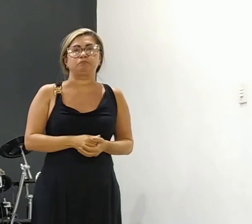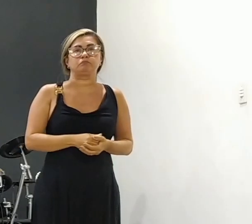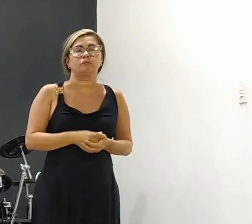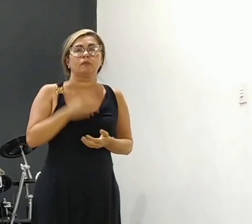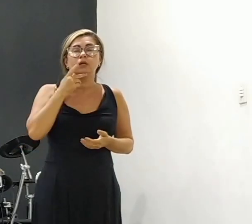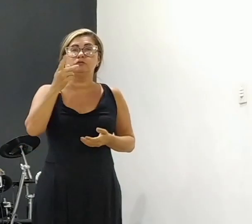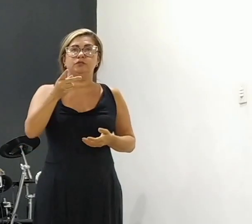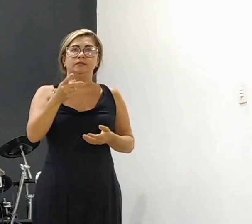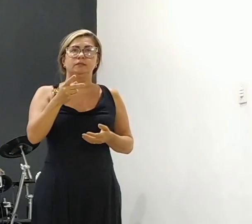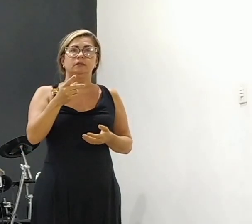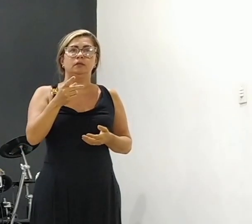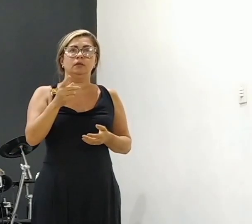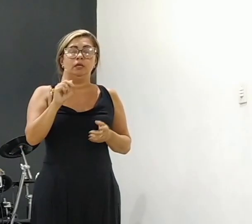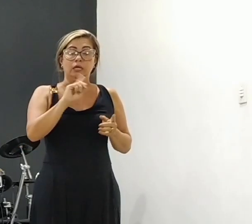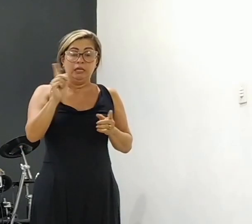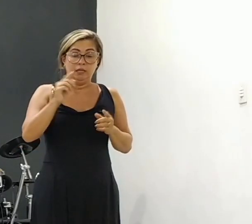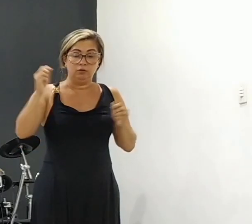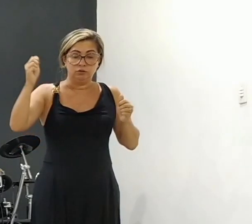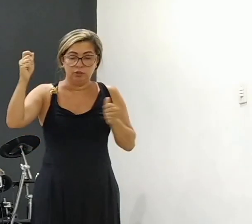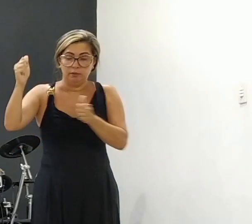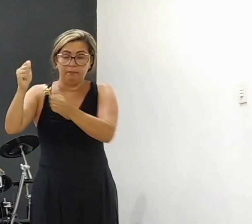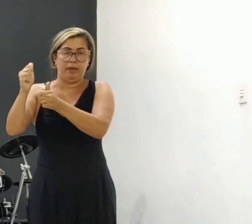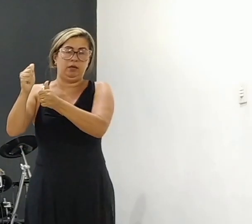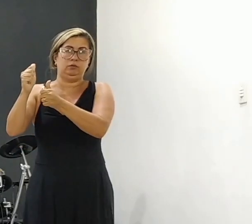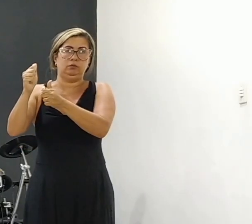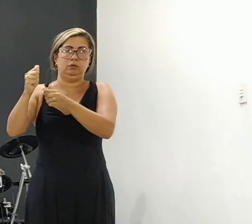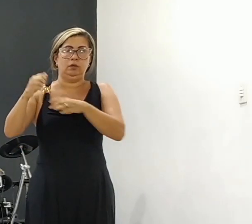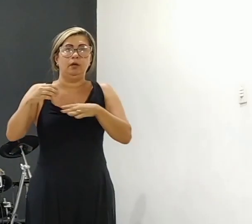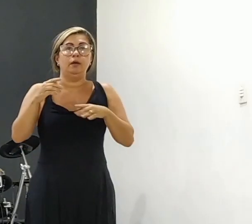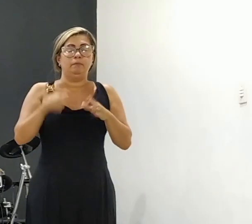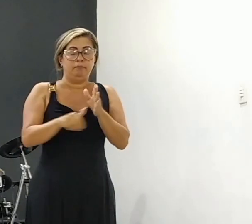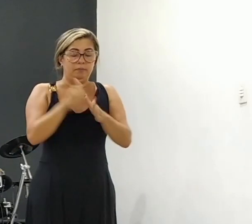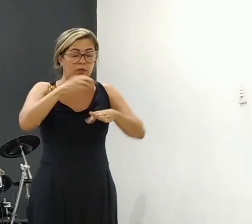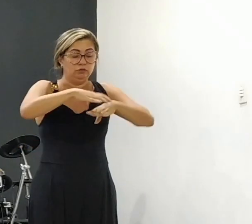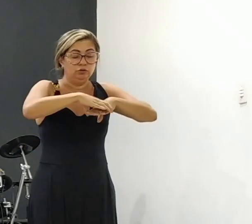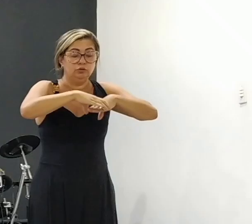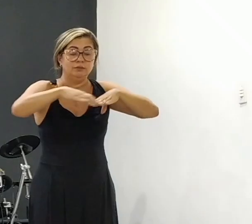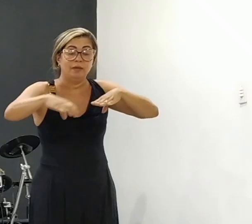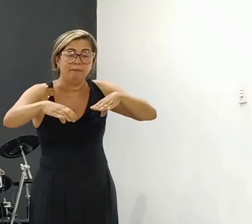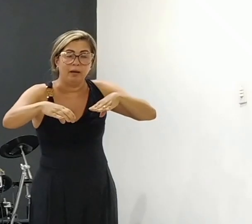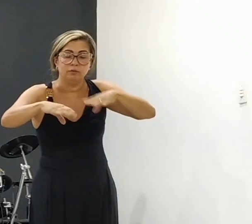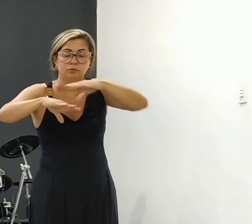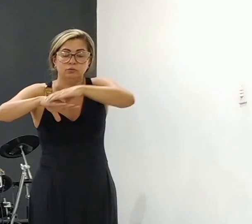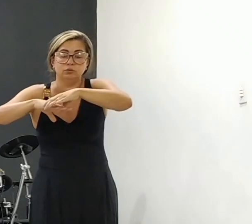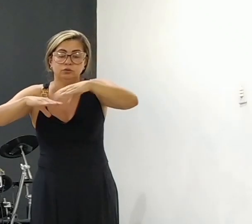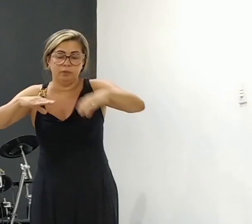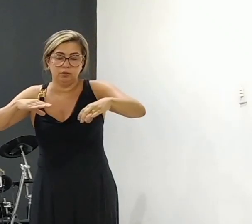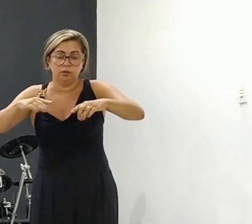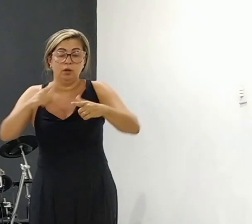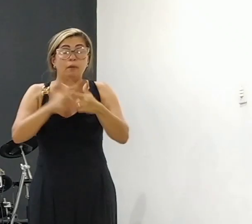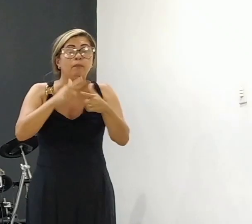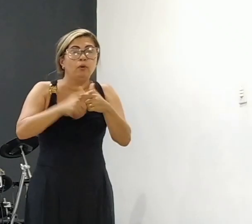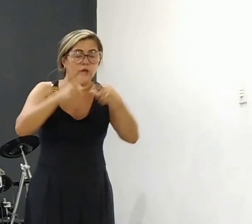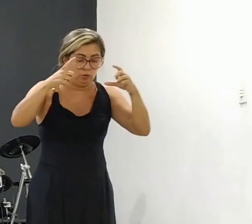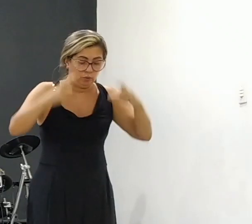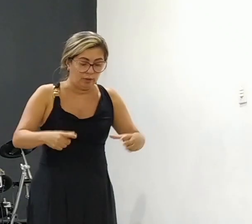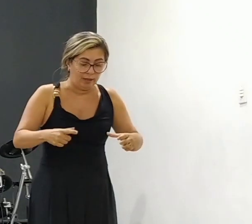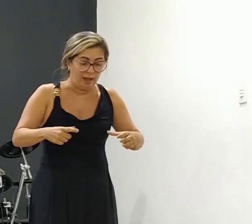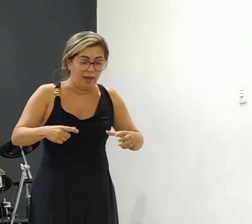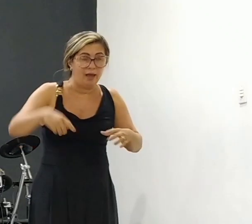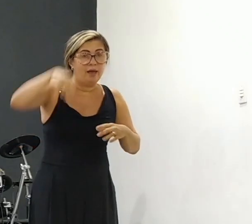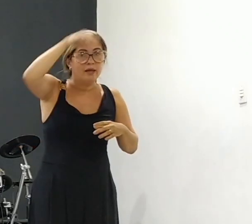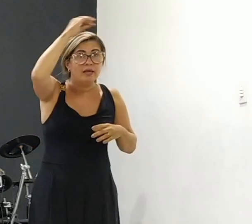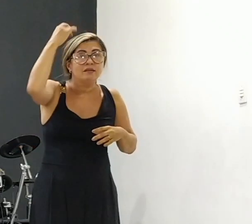E disse: não te chegues para cá, tira os sapatos dos teus pés, porque o lugar em que tu estás é